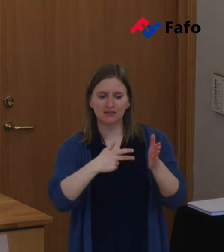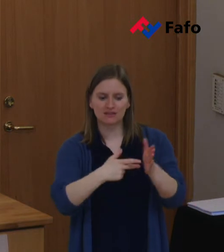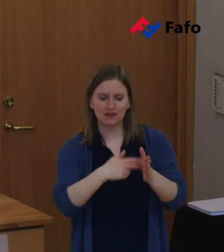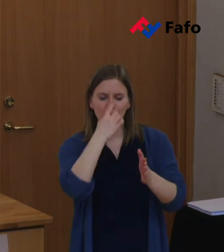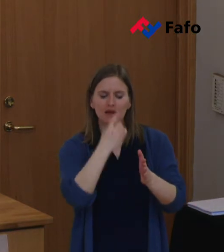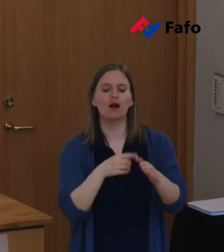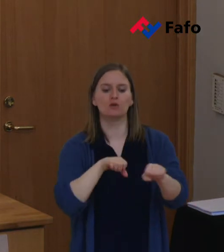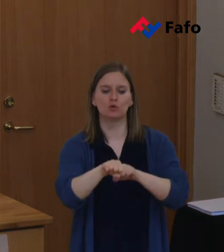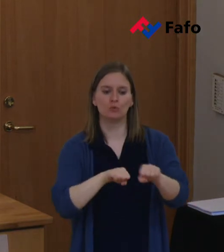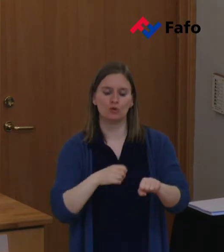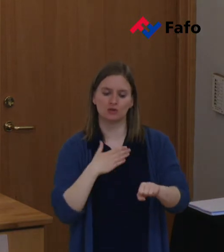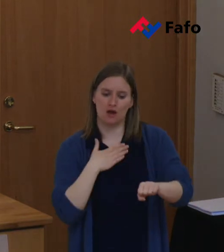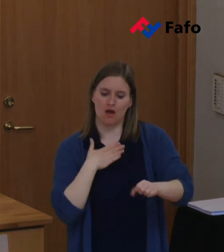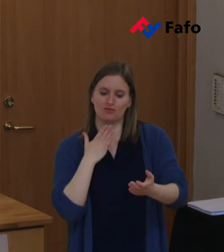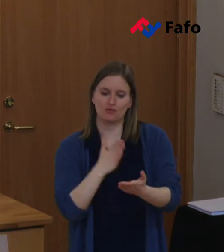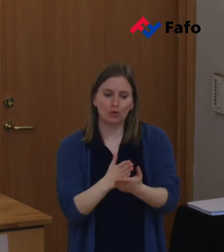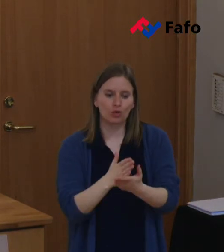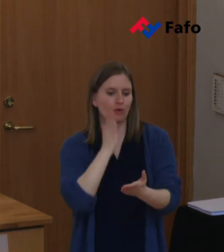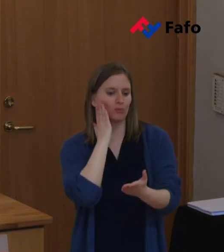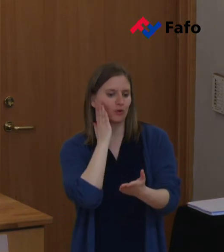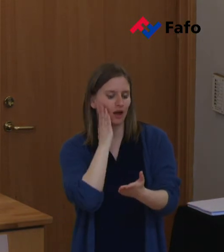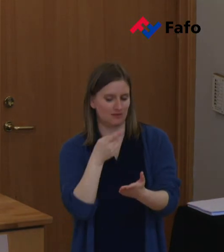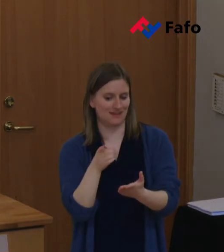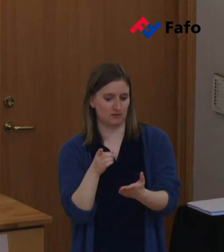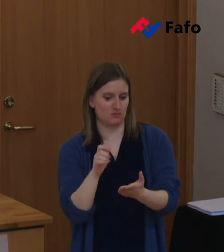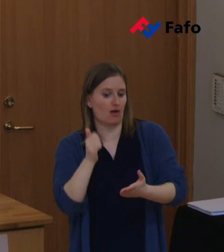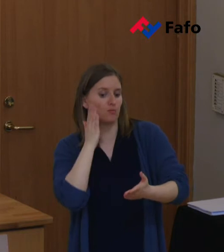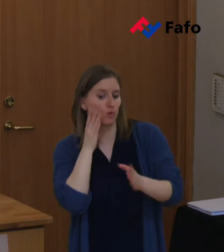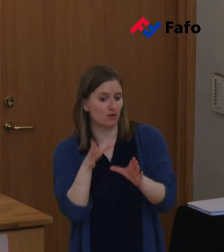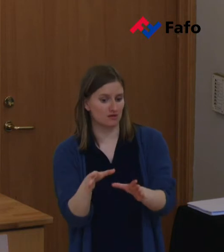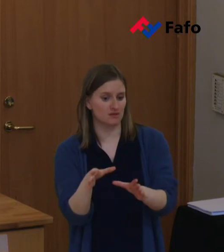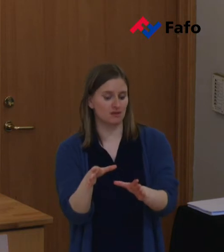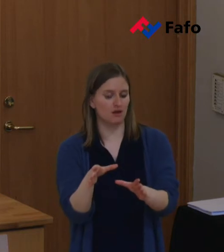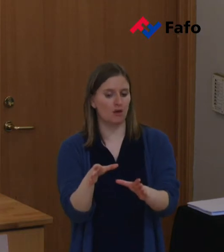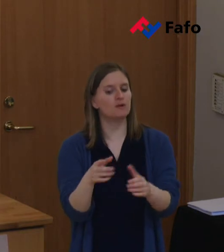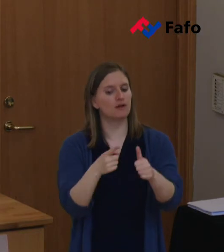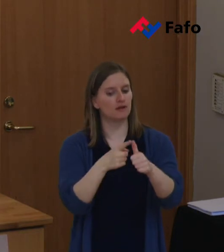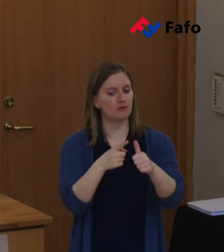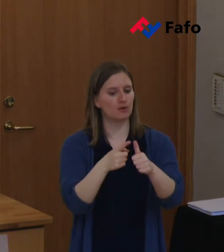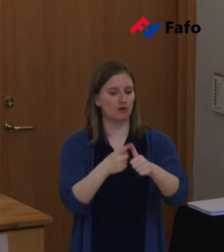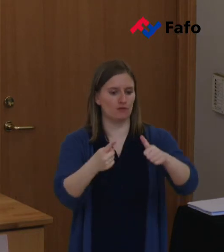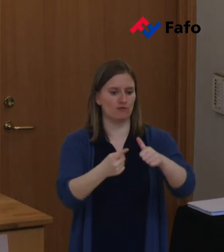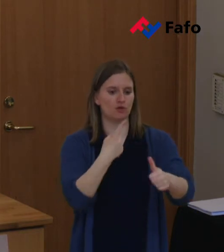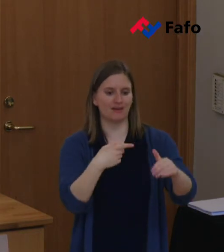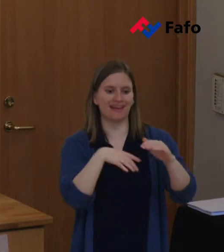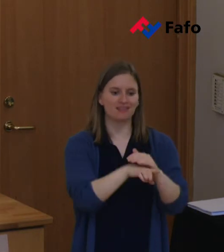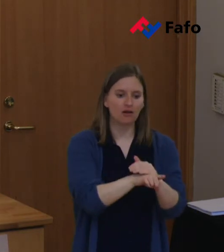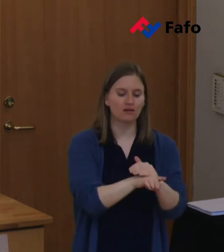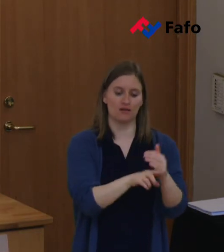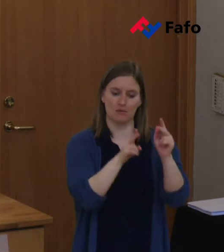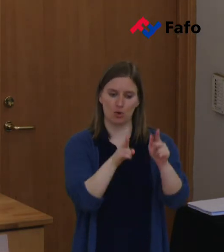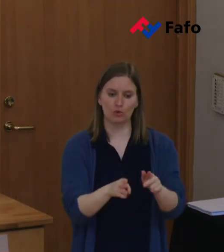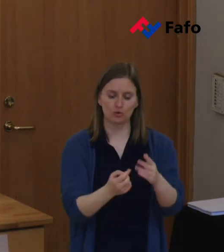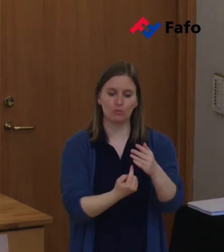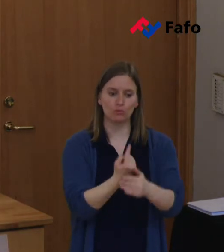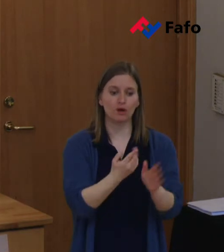at kommunen skal ha nok boliger til de som skal bo der, og da gjelder det både det første inntaket, men også at man har mulighet